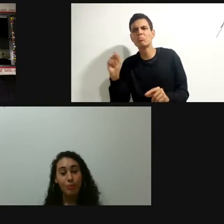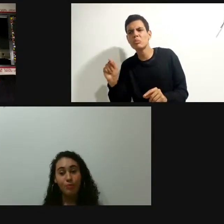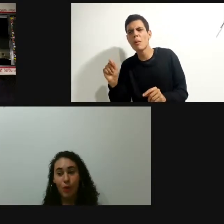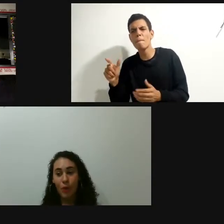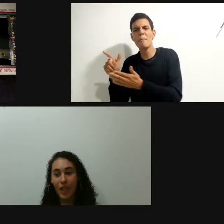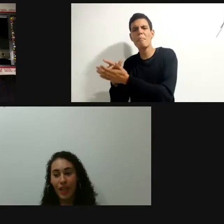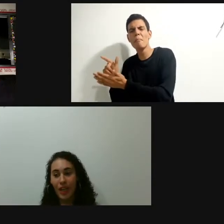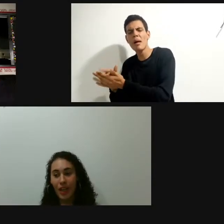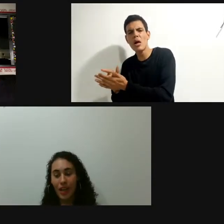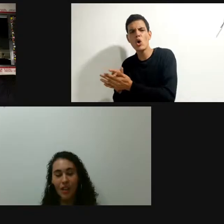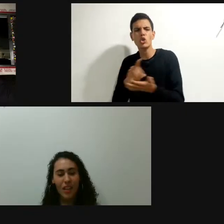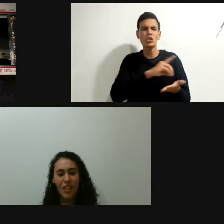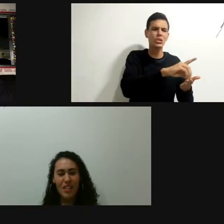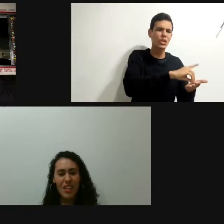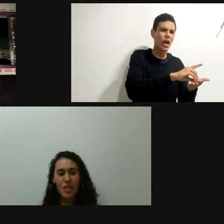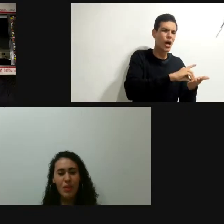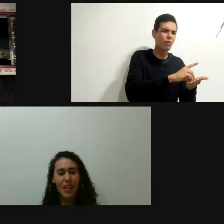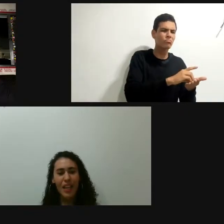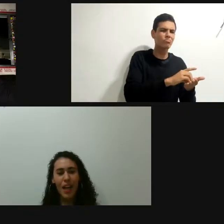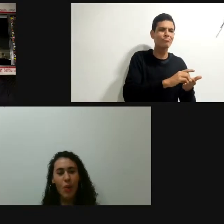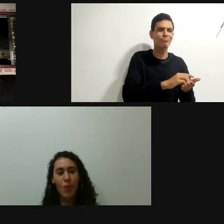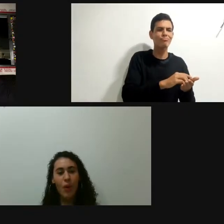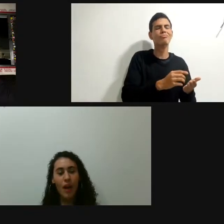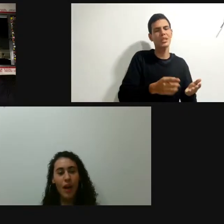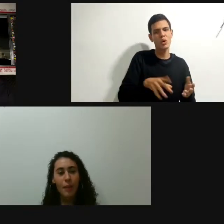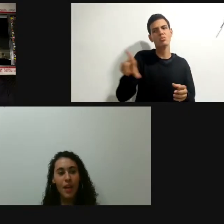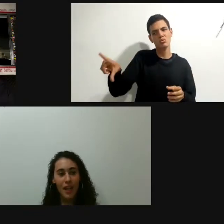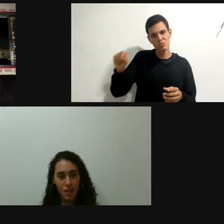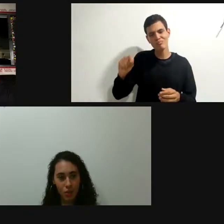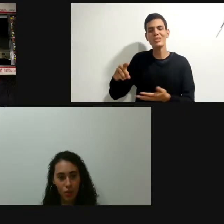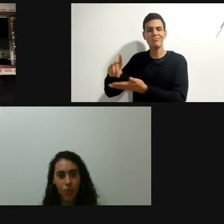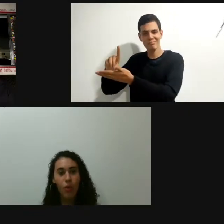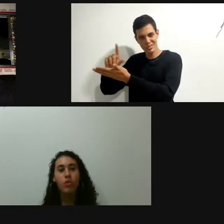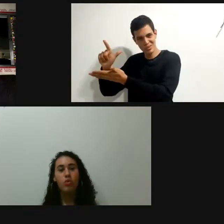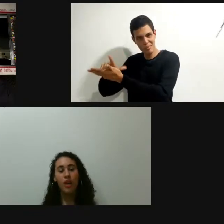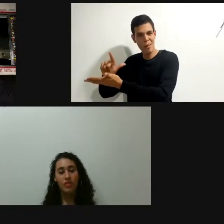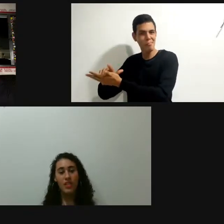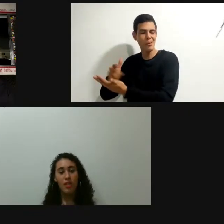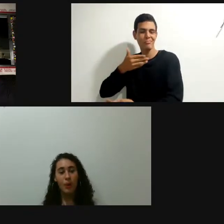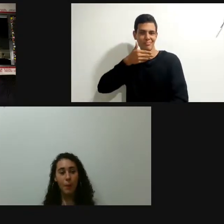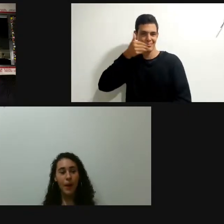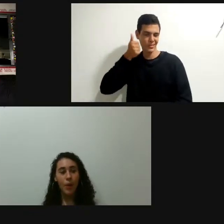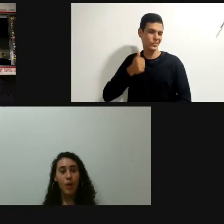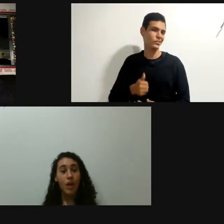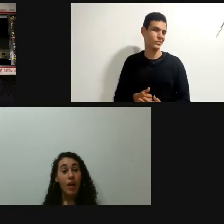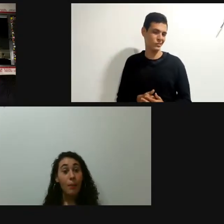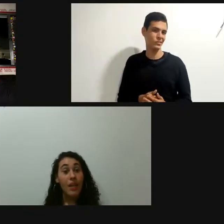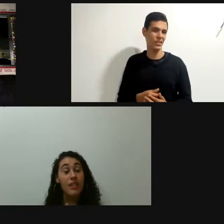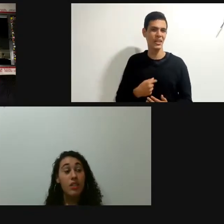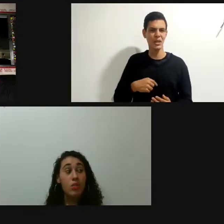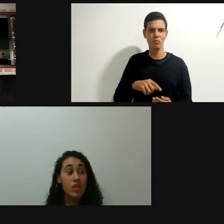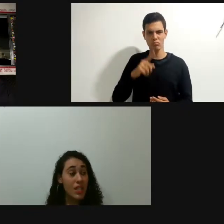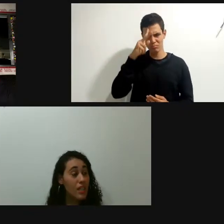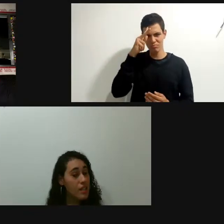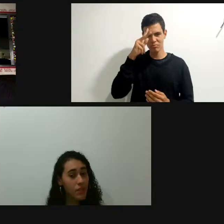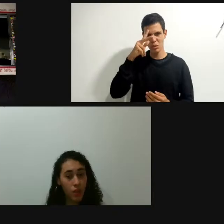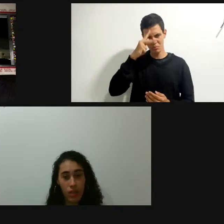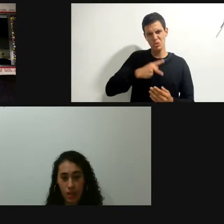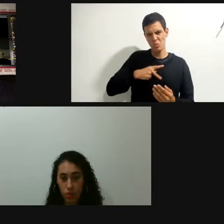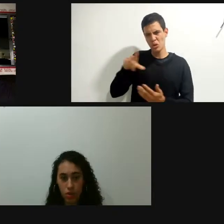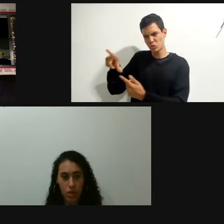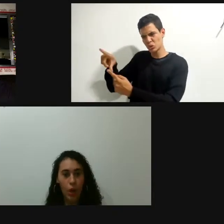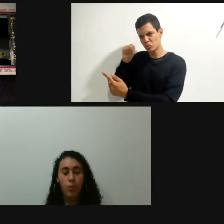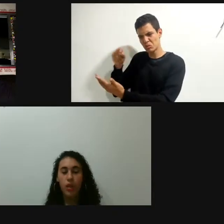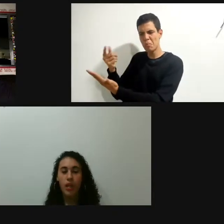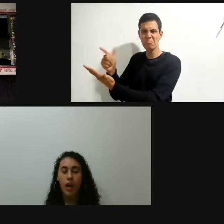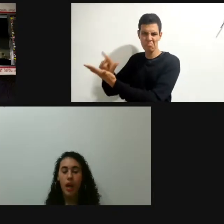papel, porque desde pequena é minha área de conforto é fazer no papel, mas sem desvalorizar